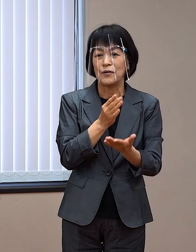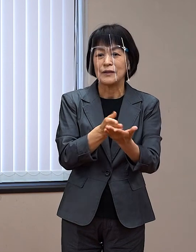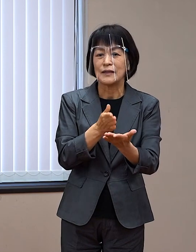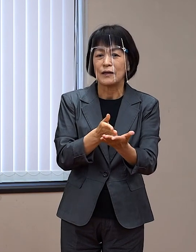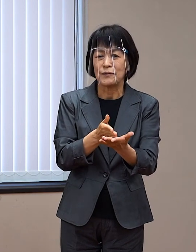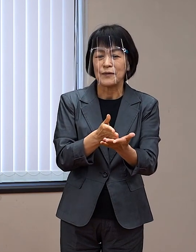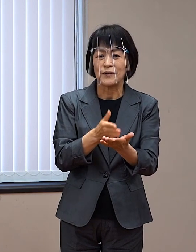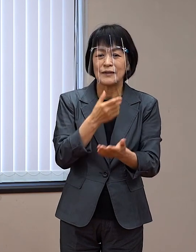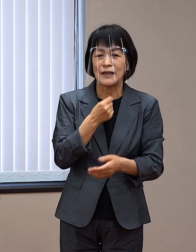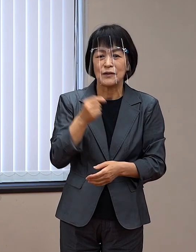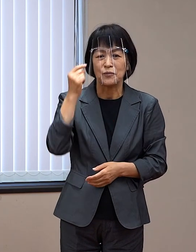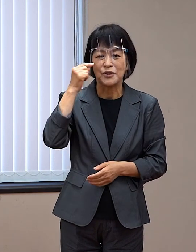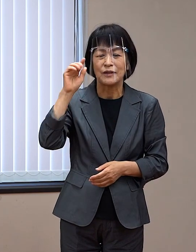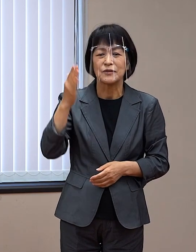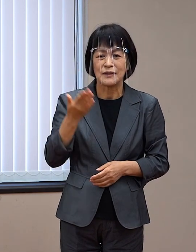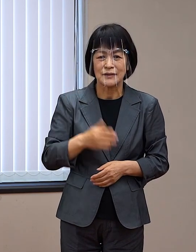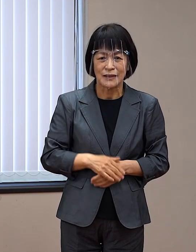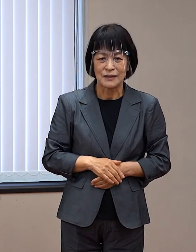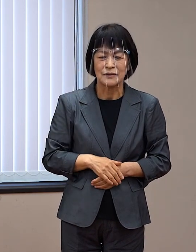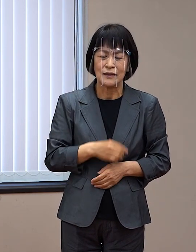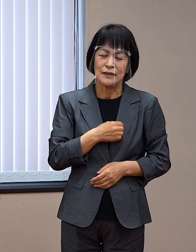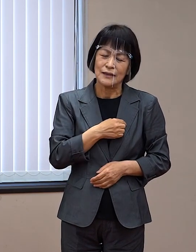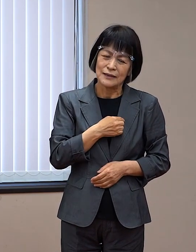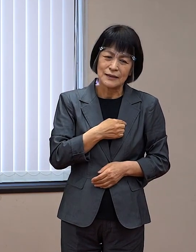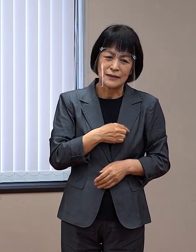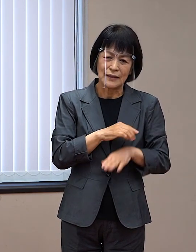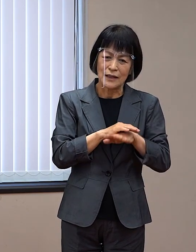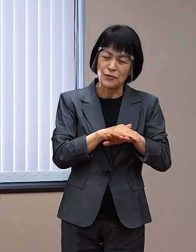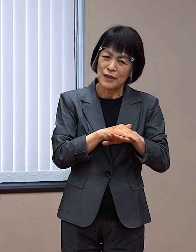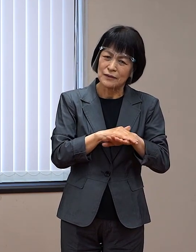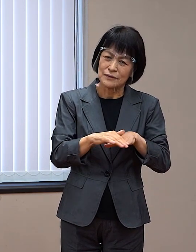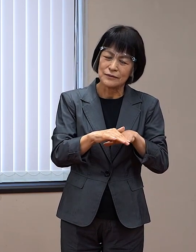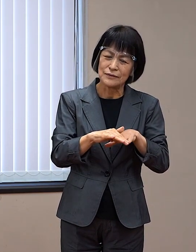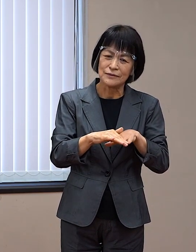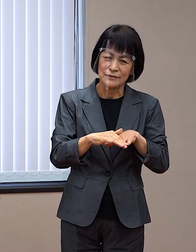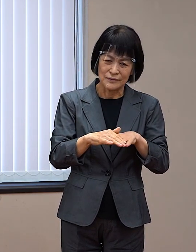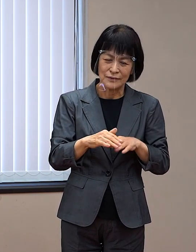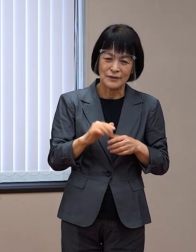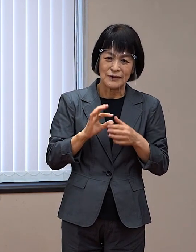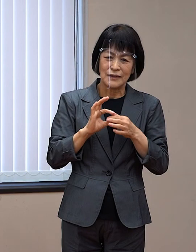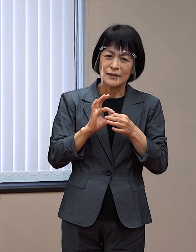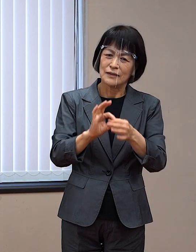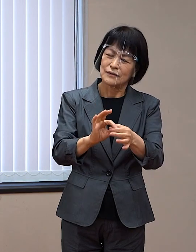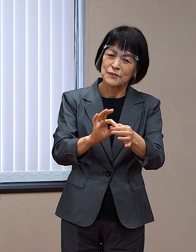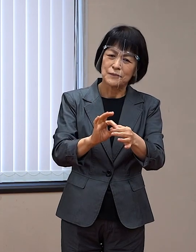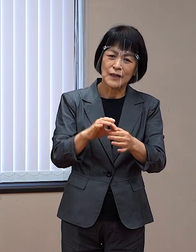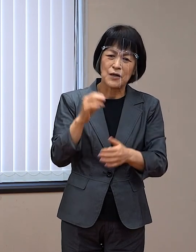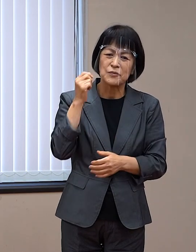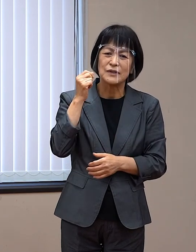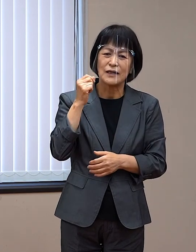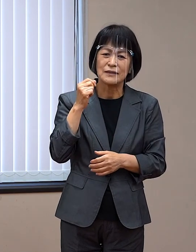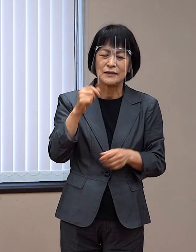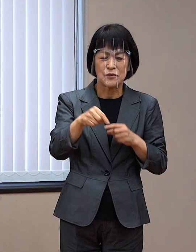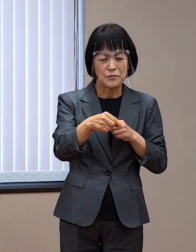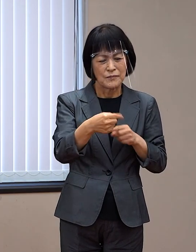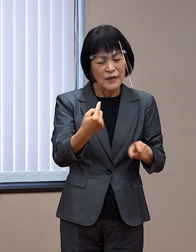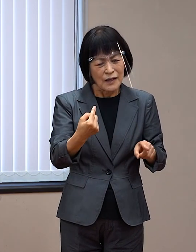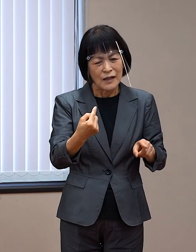お伝えしようとしたところ、真意がうまく伝わらなかったところがございます。誤解を与えた部分につい